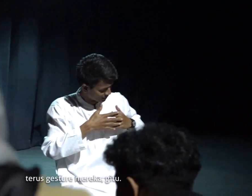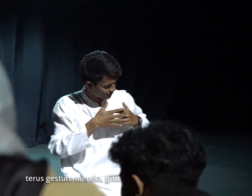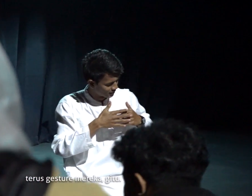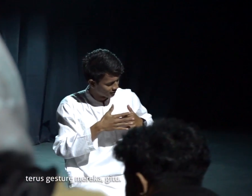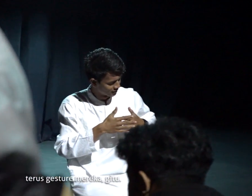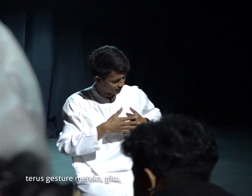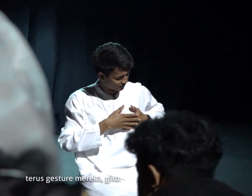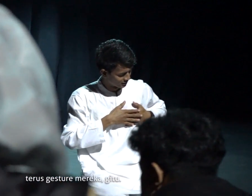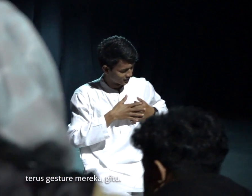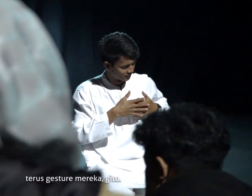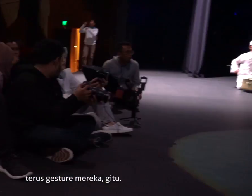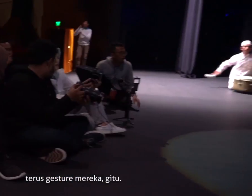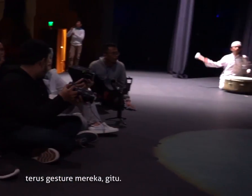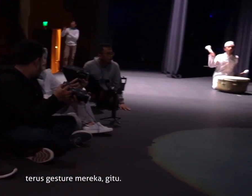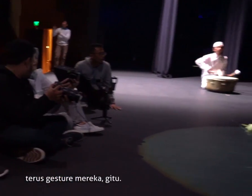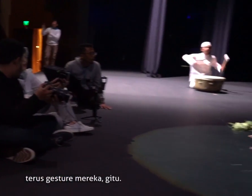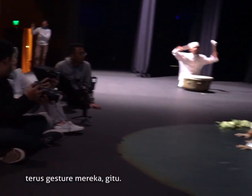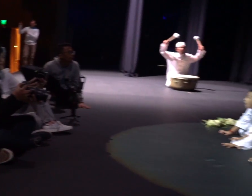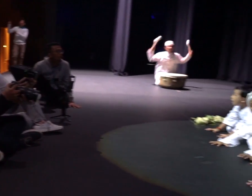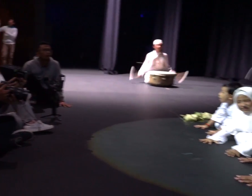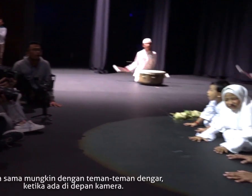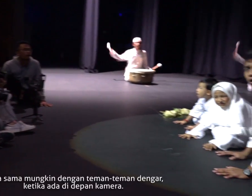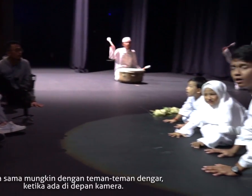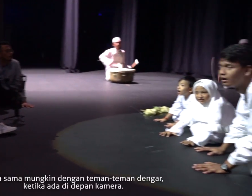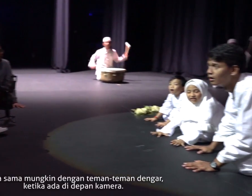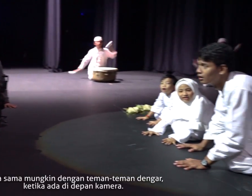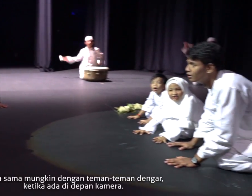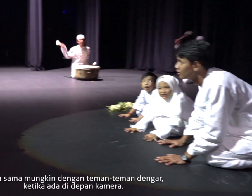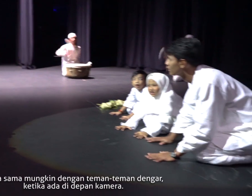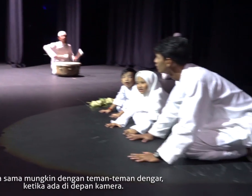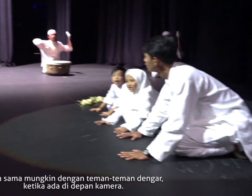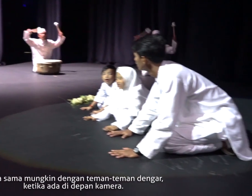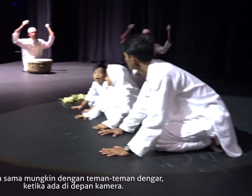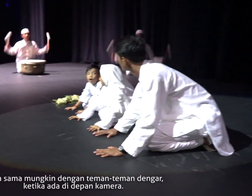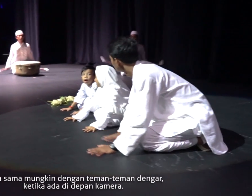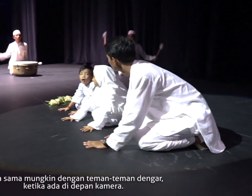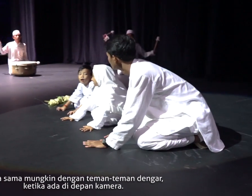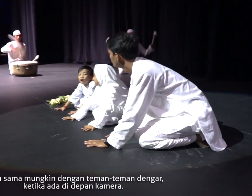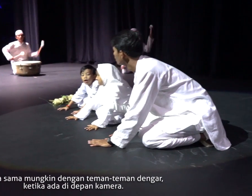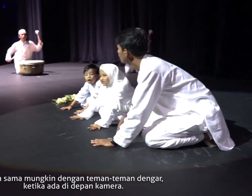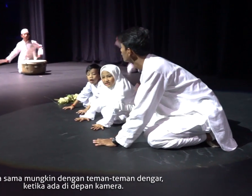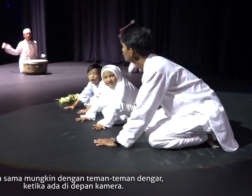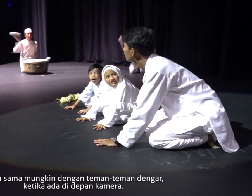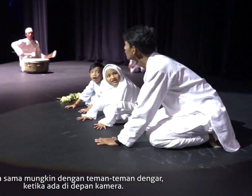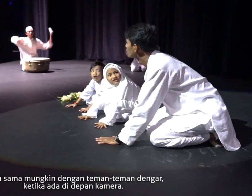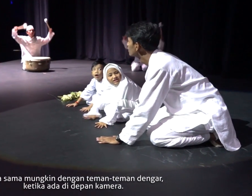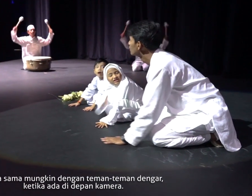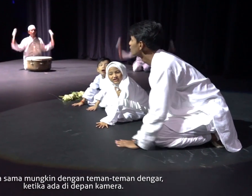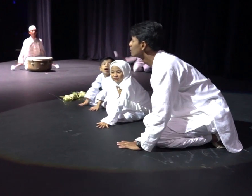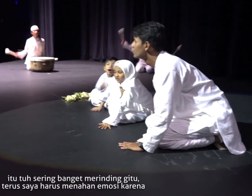terus gesture mereka gitu. Beda sama mungkin dengan teman-teman dengar ketika ada di depan kamera.